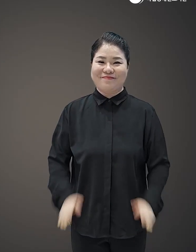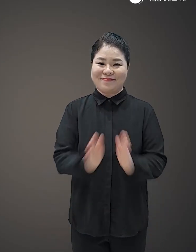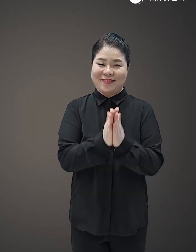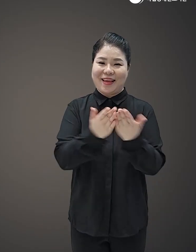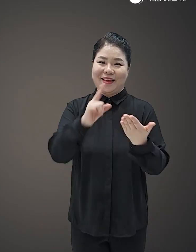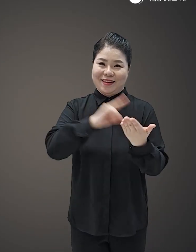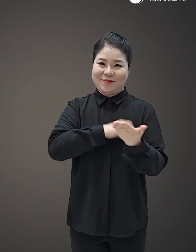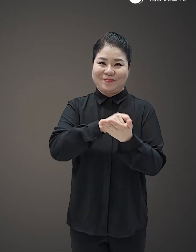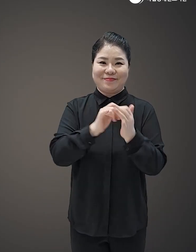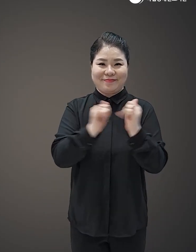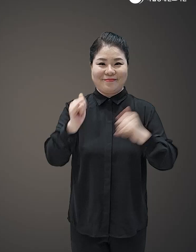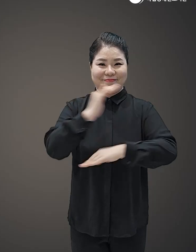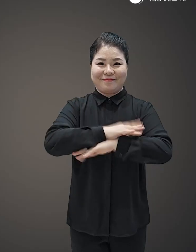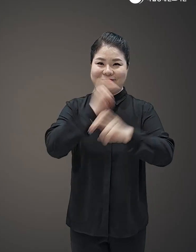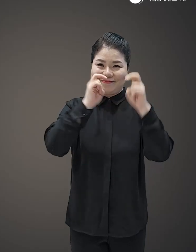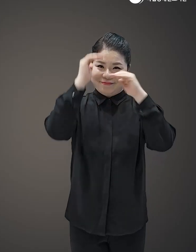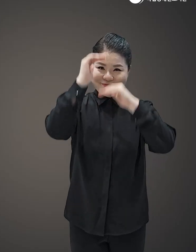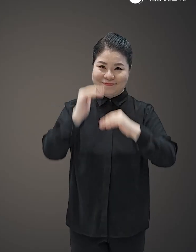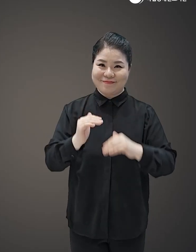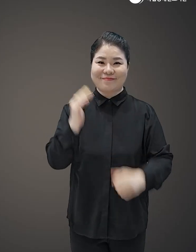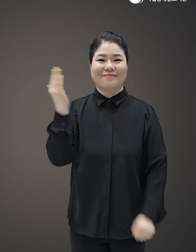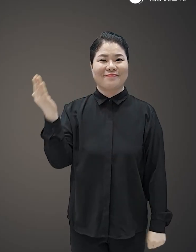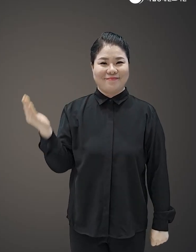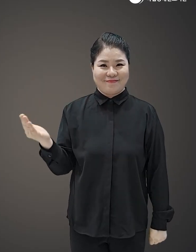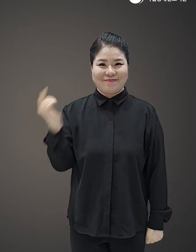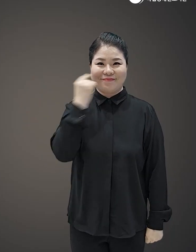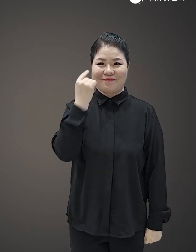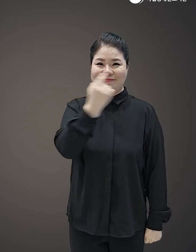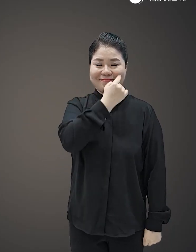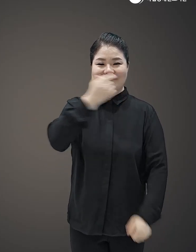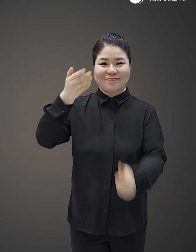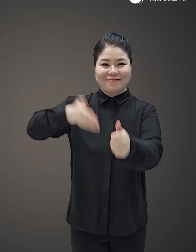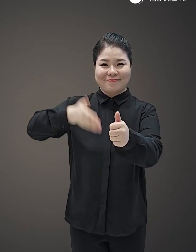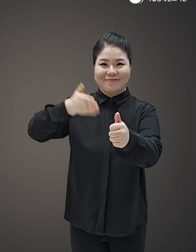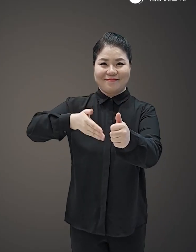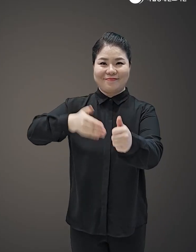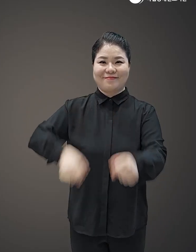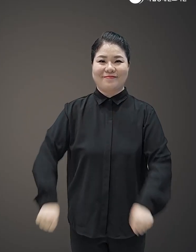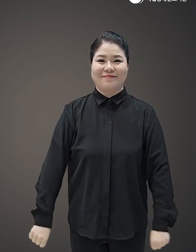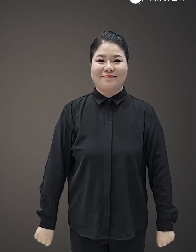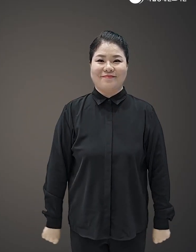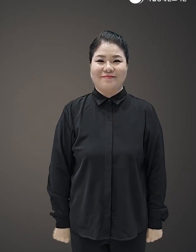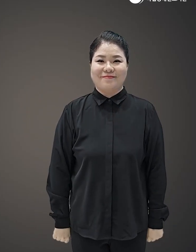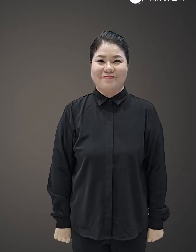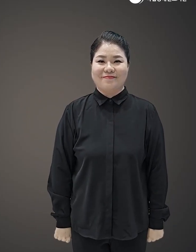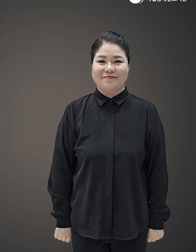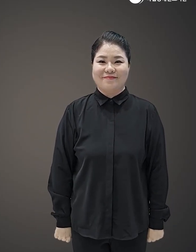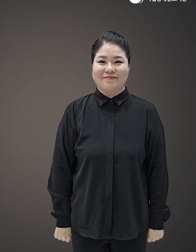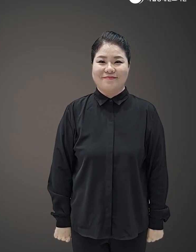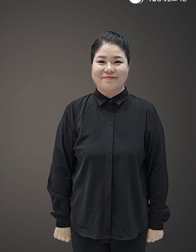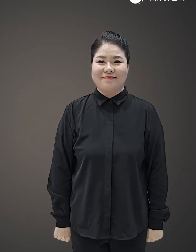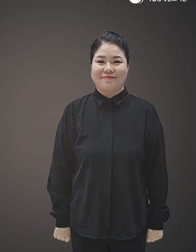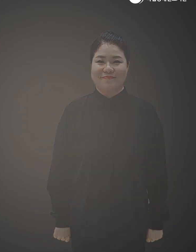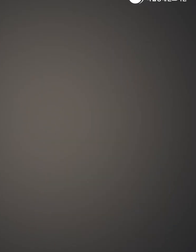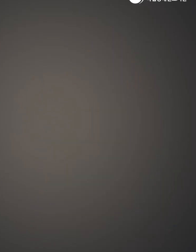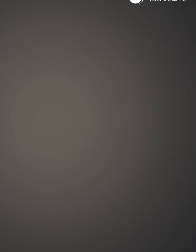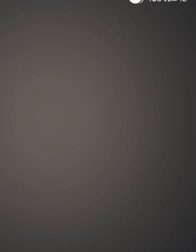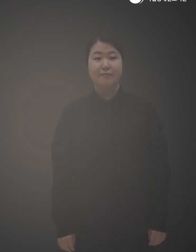도서명 우리 아이 책 좀 읽게 해주세요. 저자 앙혜정. 출판사 행성비.